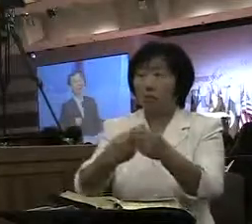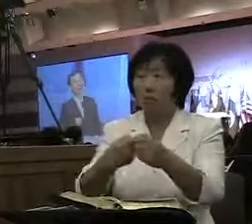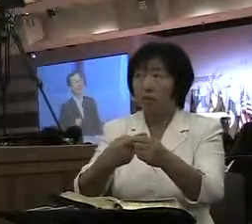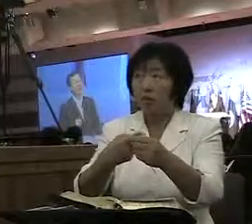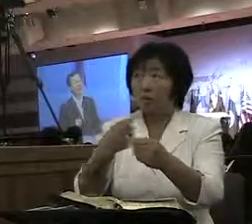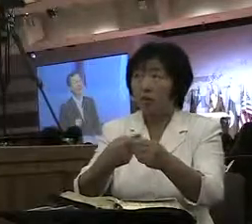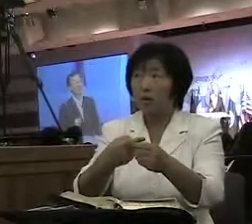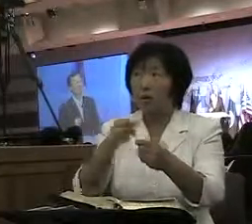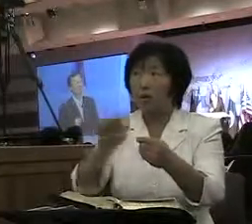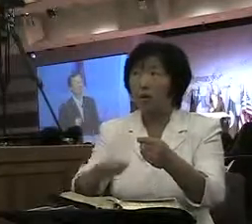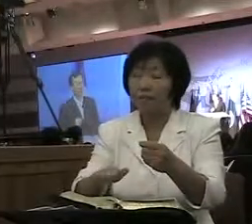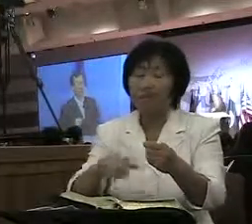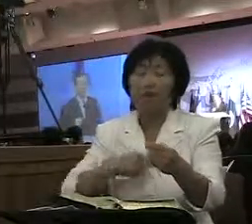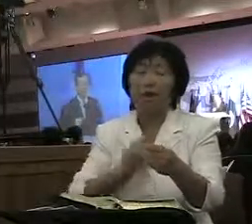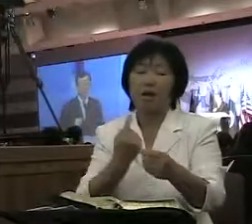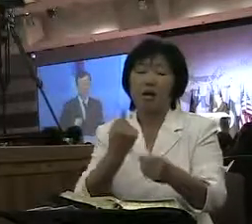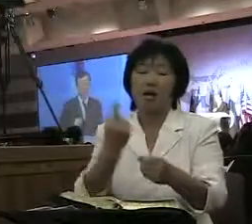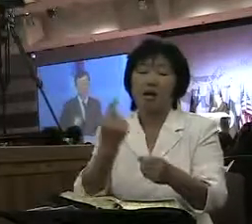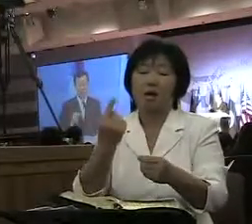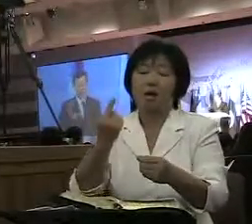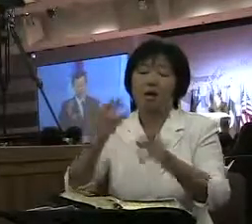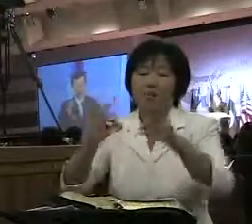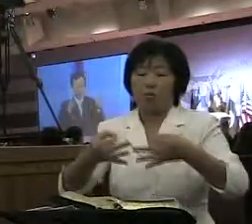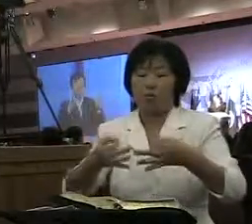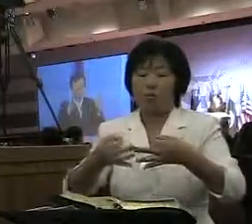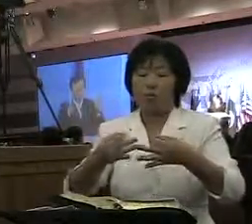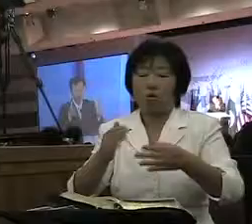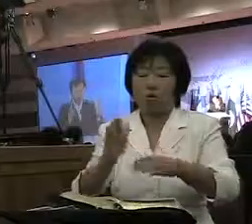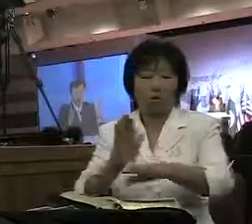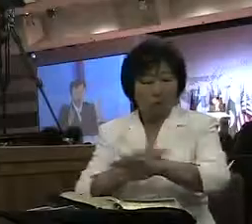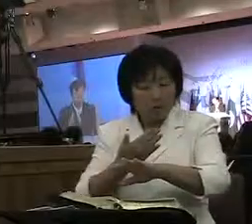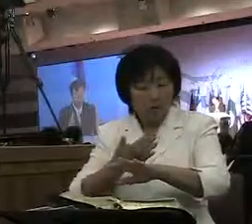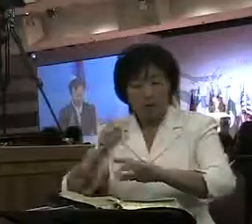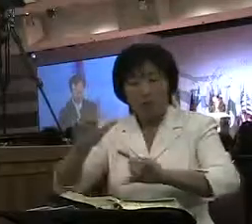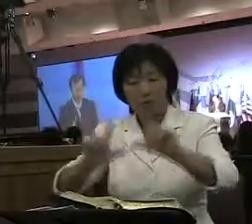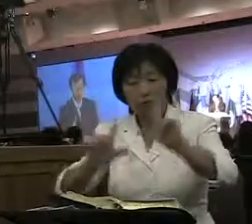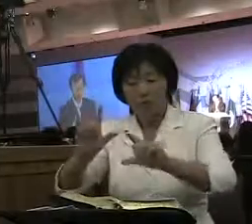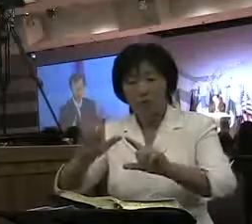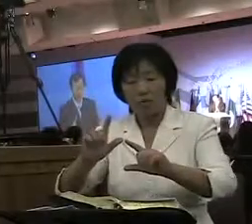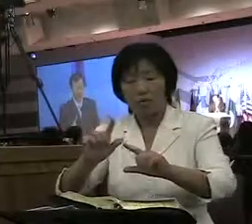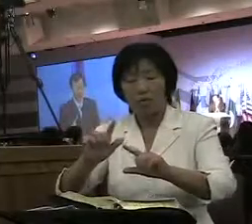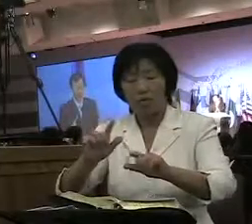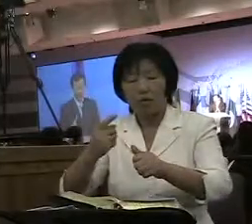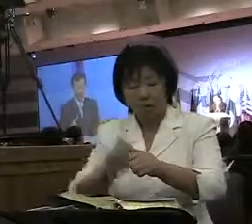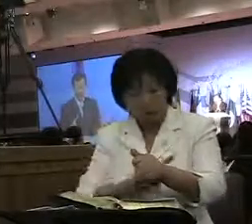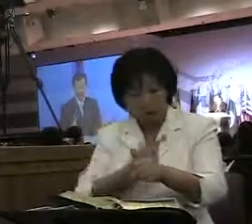봐야 합니다. 부정한 모습을 보고 스스로 겸비해줘야 합니다.